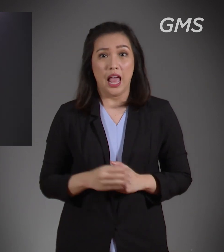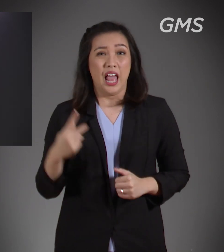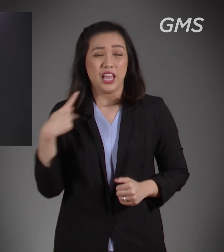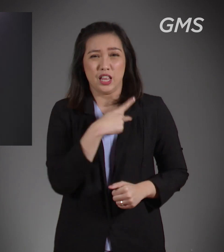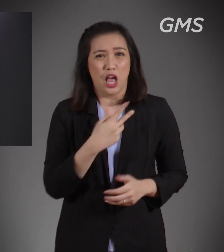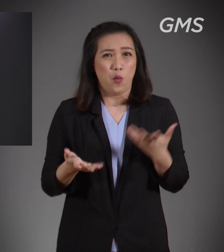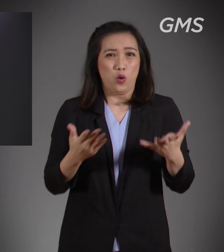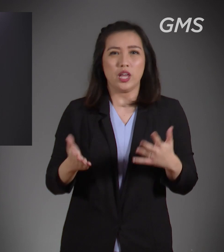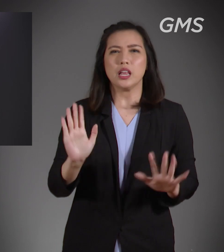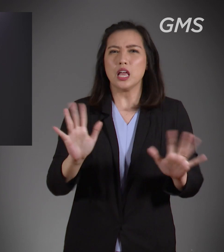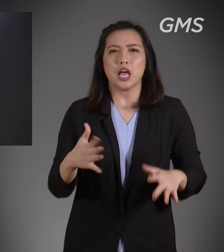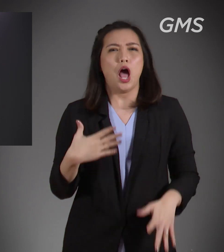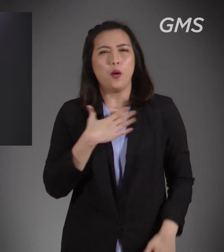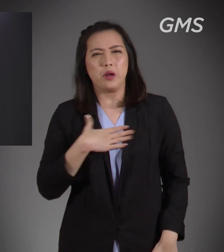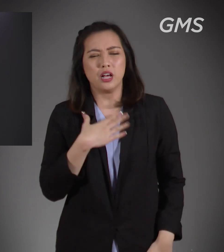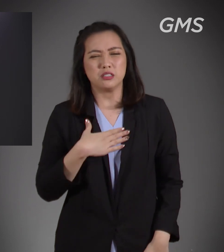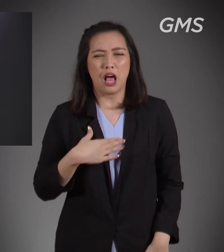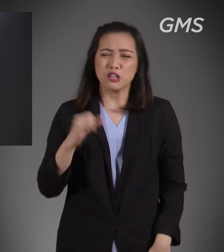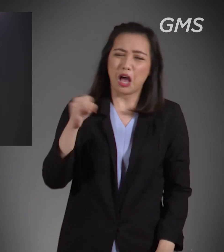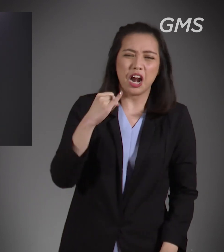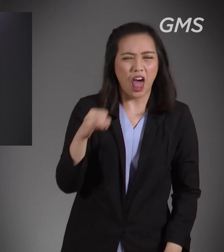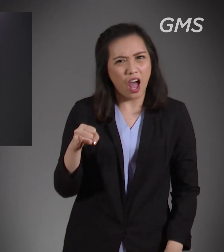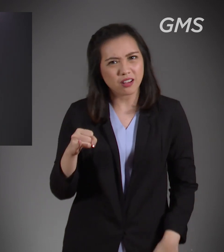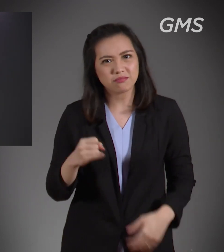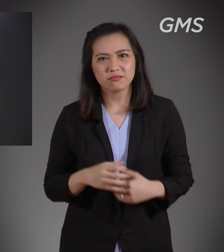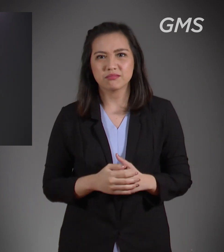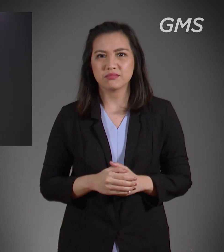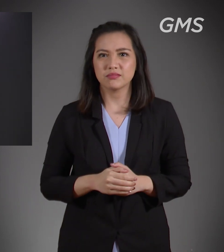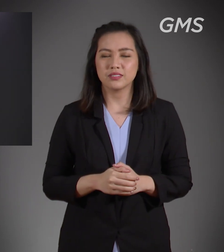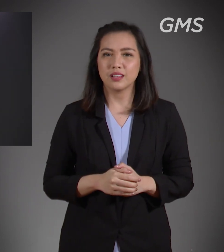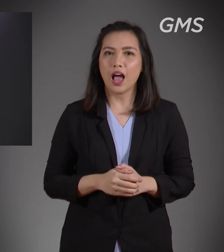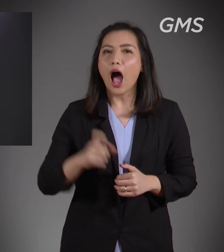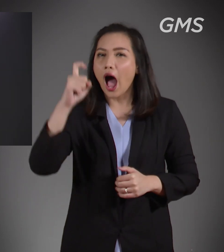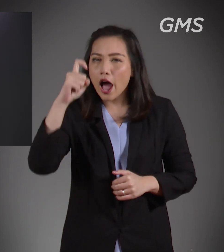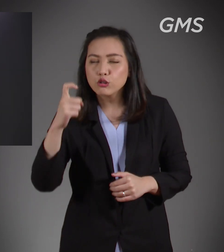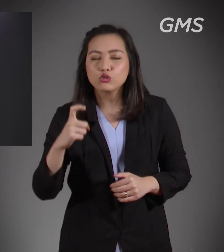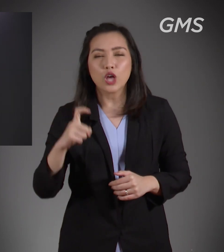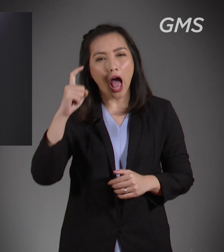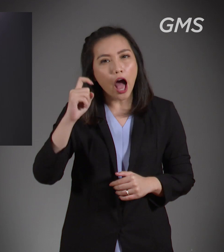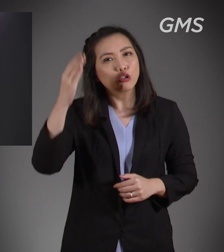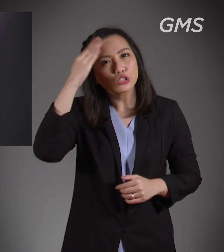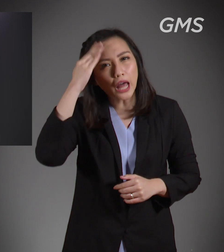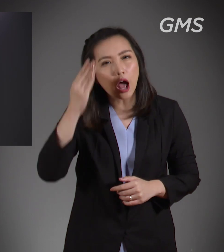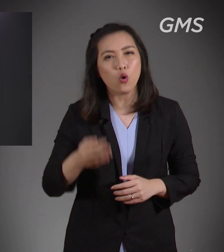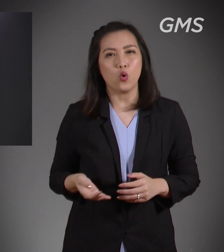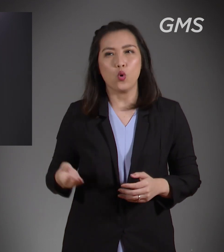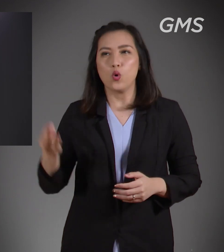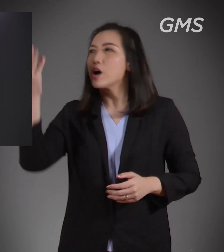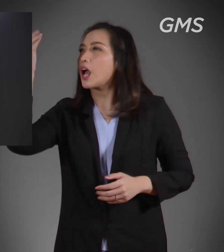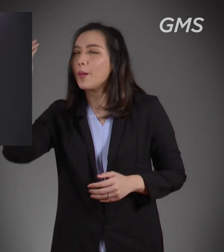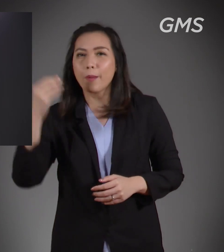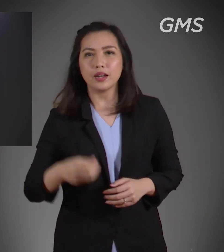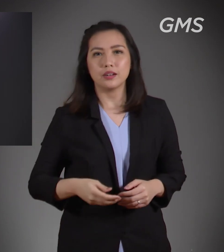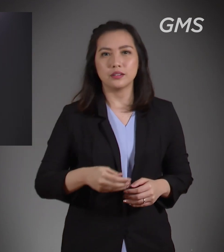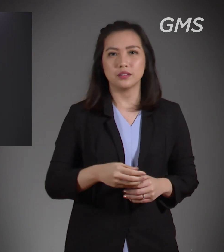guilty. Guilty-nya bukan menjauh dari Tuhan ya, guilty yang memanggil kita pada pertobatan. Kita seperti dikejar-kejar, kemanakah aku dapat pergi menjauhi Roh-Mu